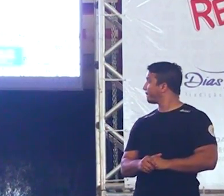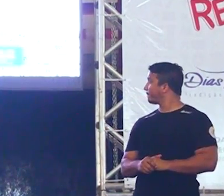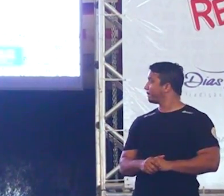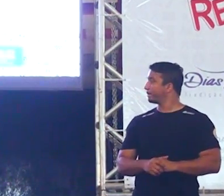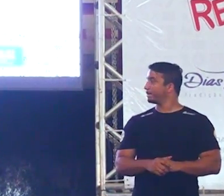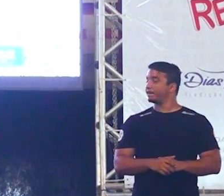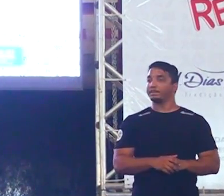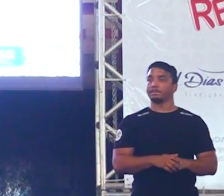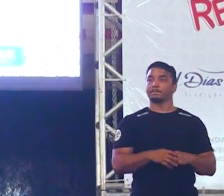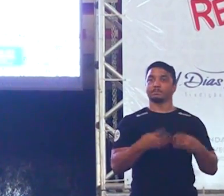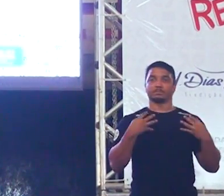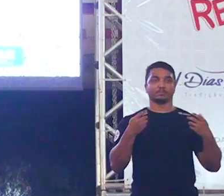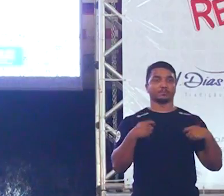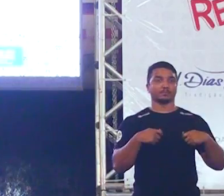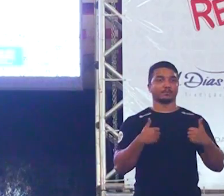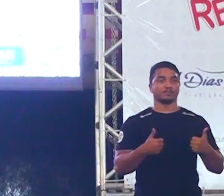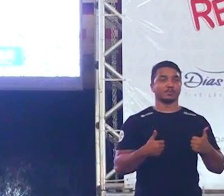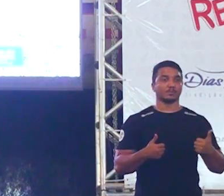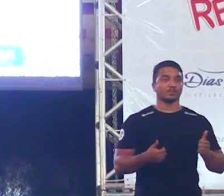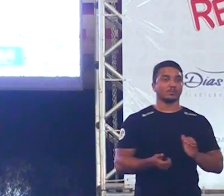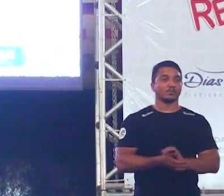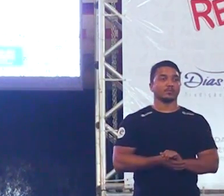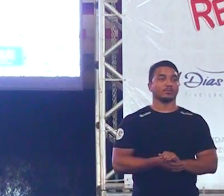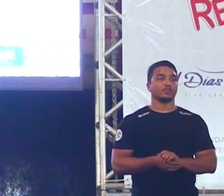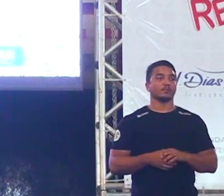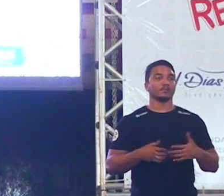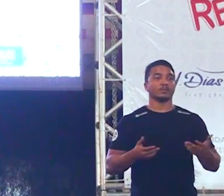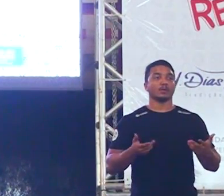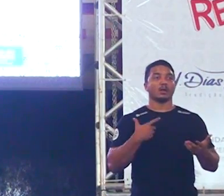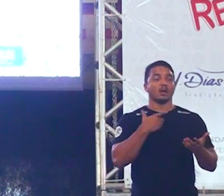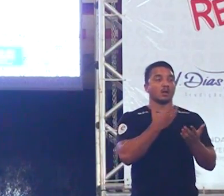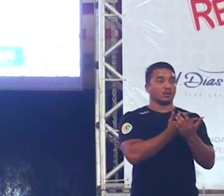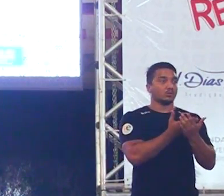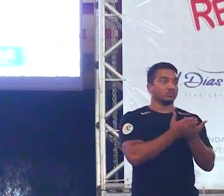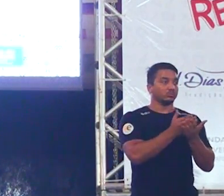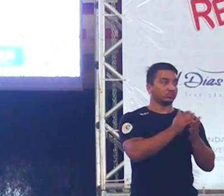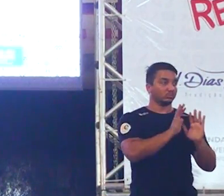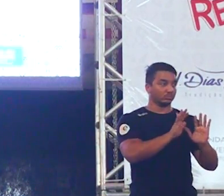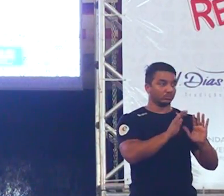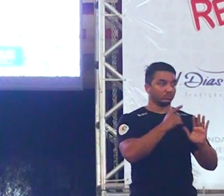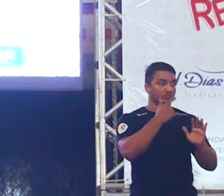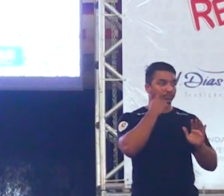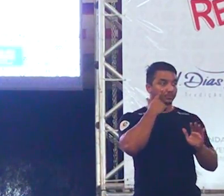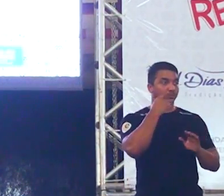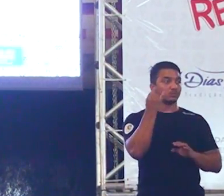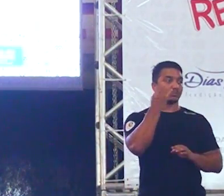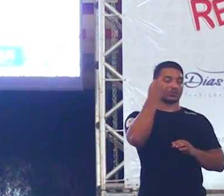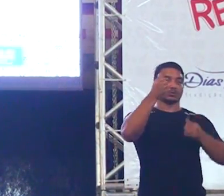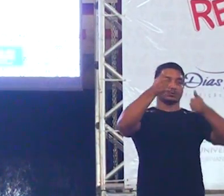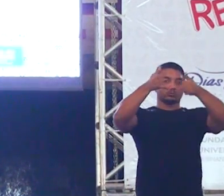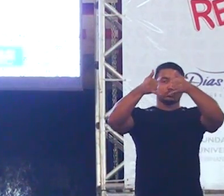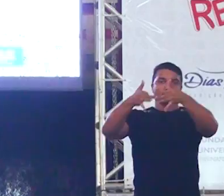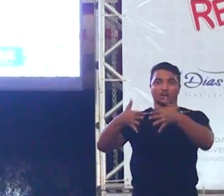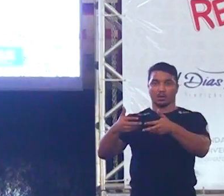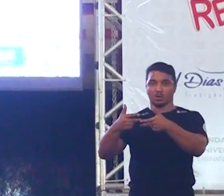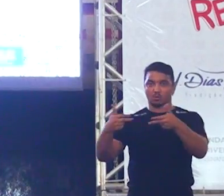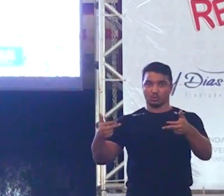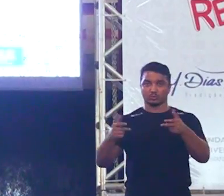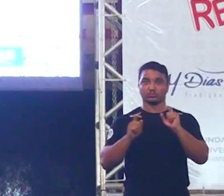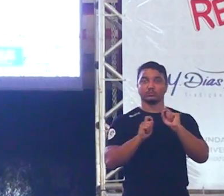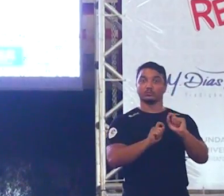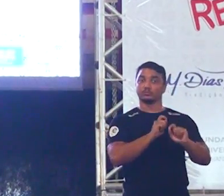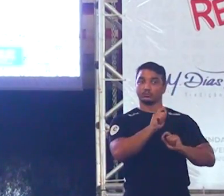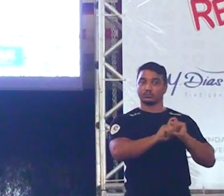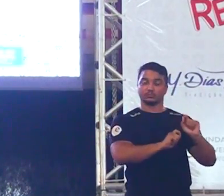Tá tudo bem? Ótimo. Bem, pessoal, então é o seguinte, antes de começar a aula, eu acho que uma coisa que tem que ser falada nessa vida